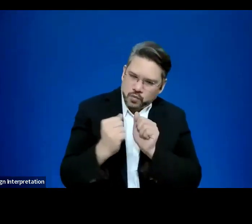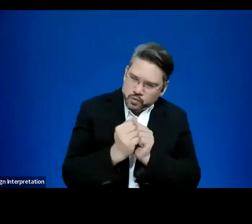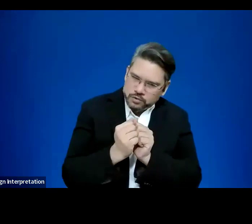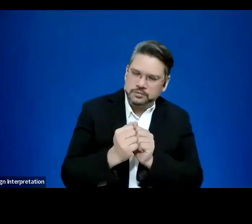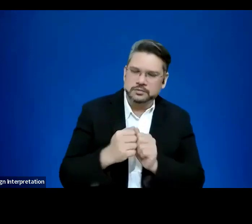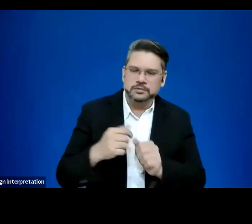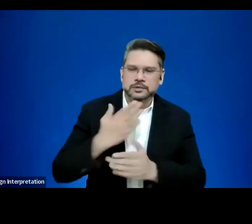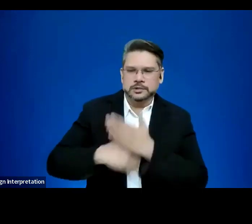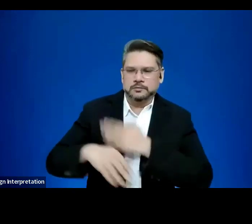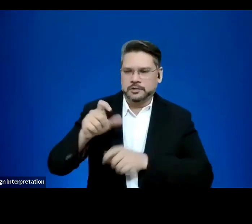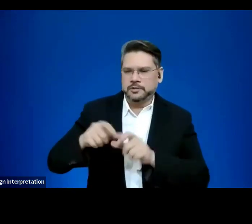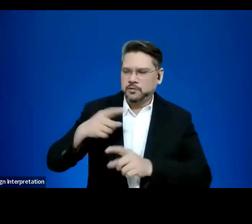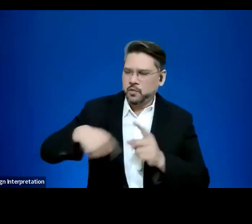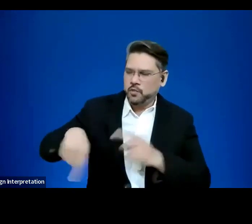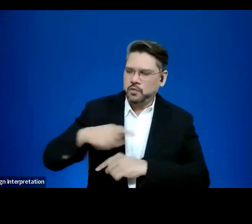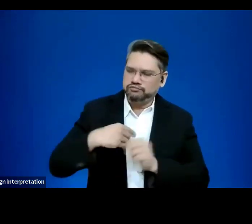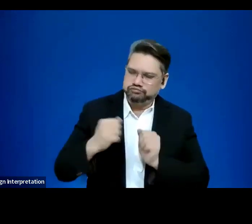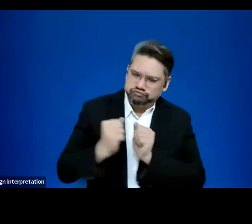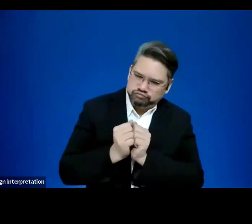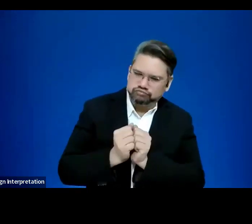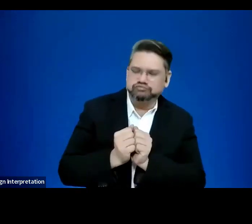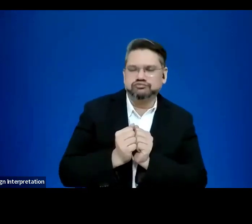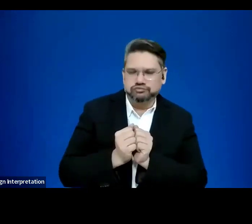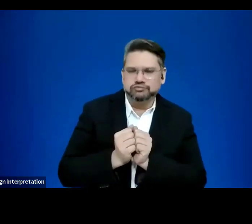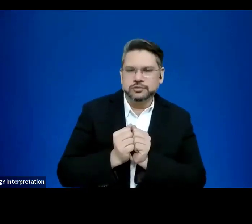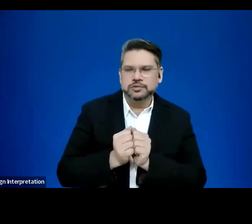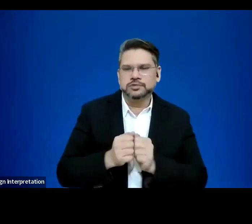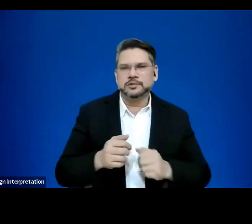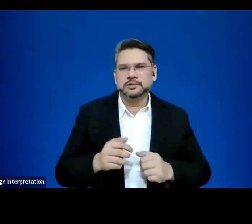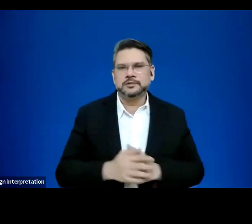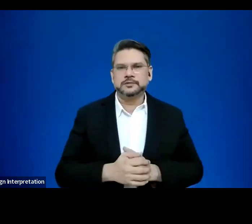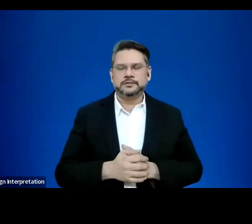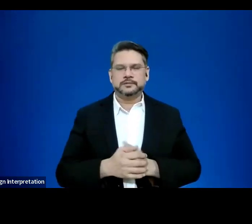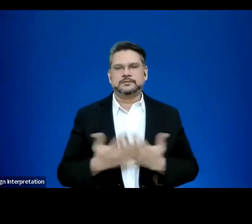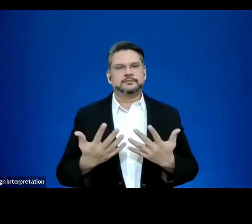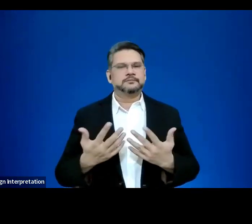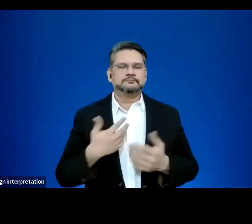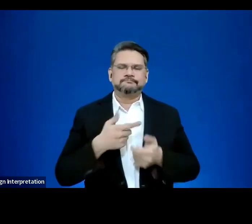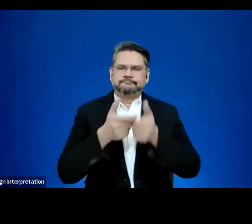伟大的一个女性，我们非常的哀伤。